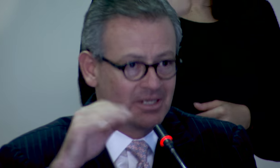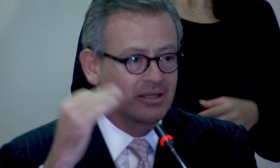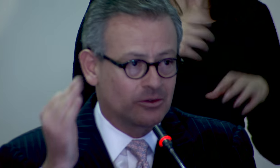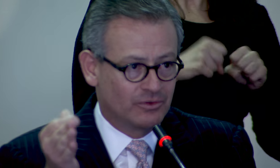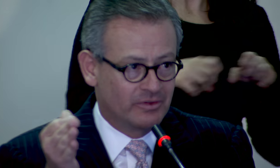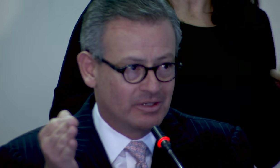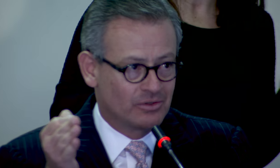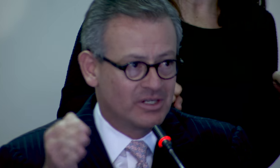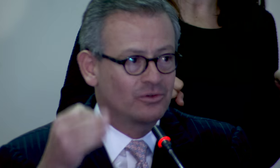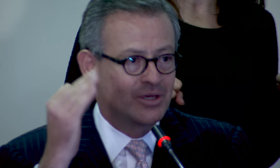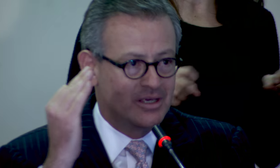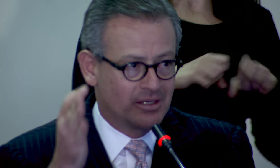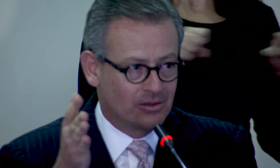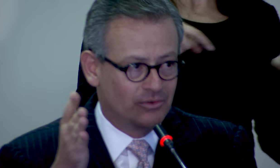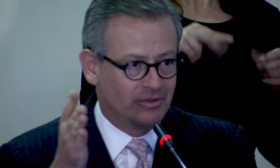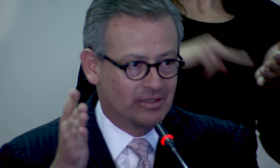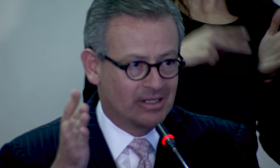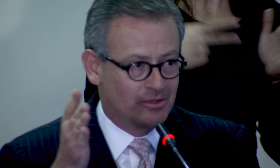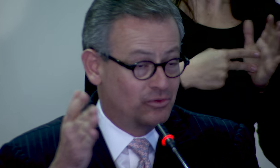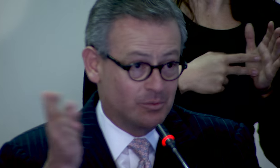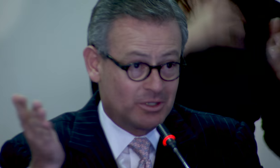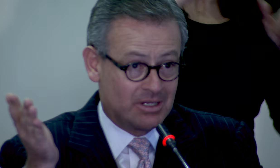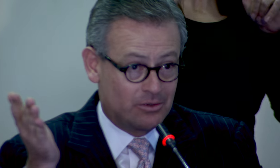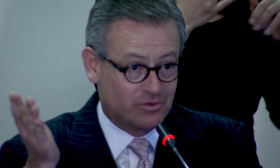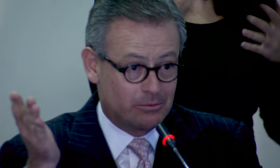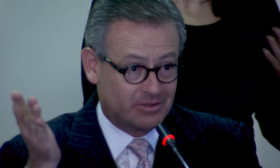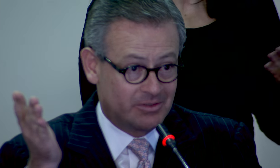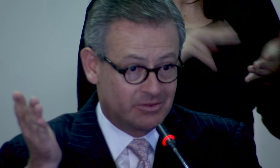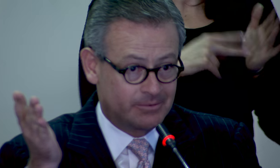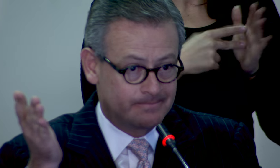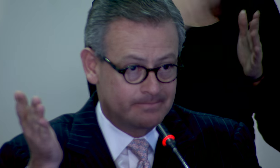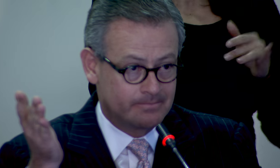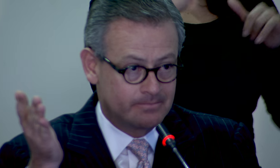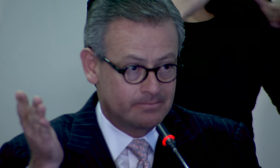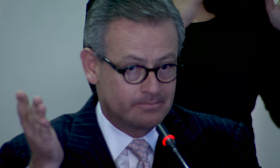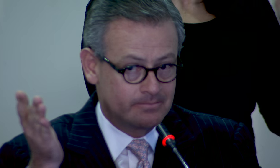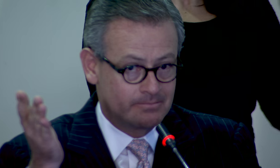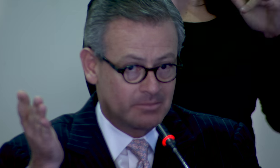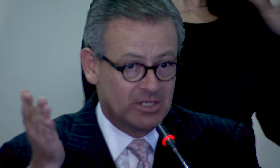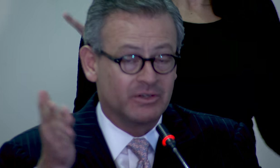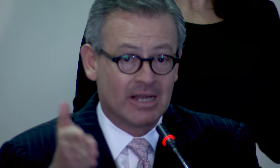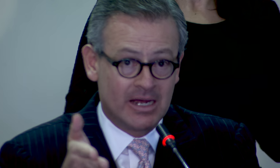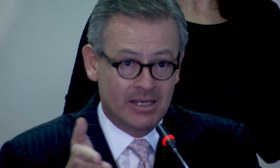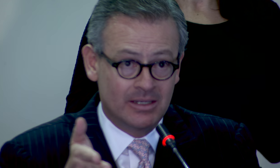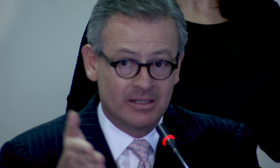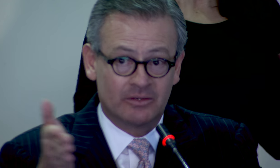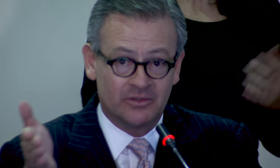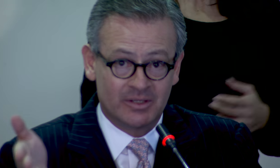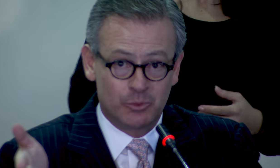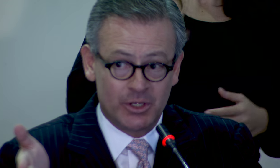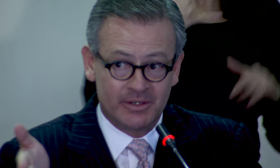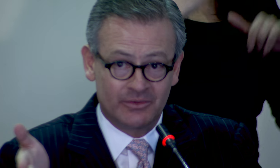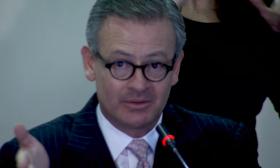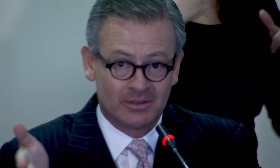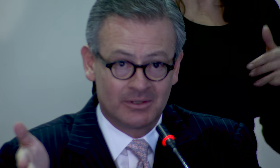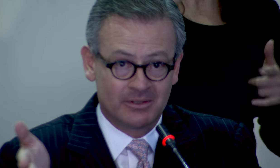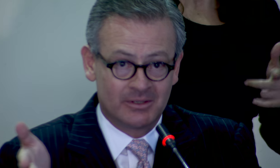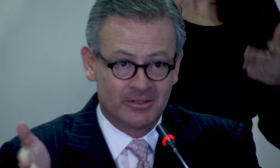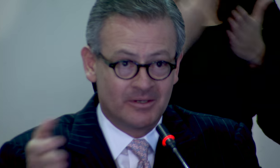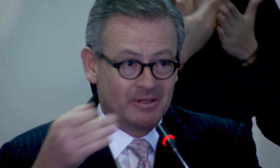chorizo. ¿En qué consiste el chorizo y en qué consiste la denuncia? Porque la denuncia no existe. Y si la hay y existen